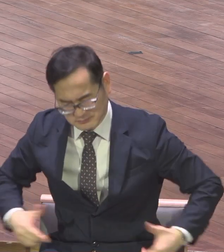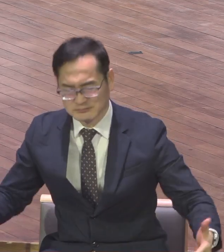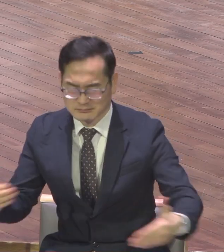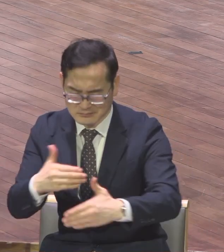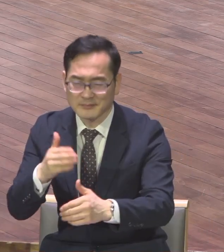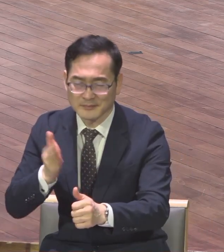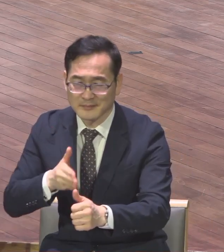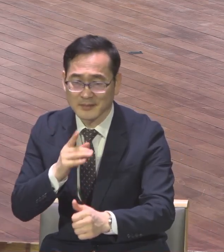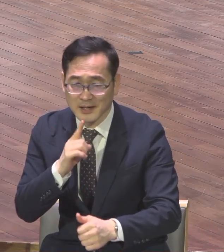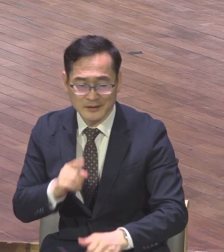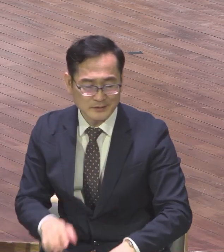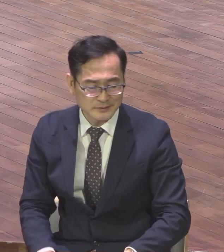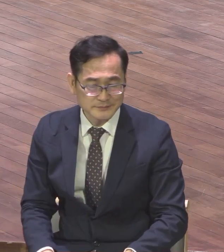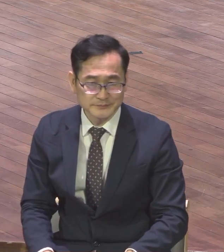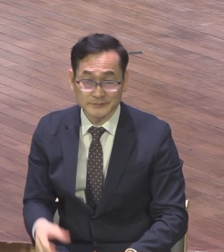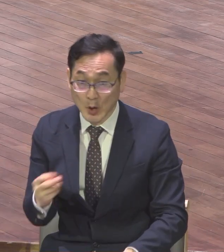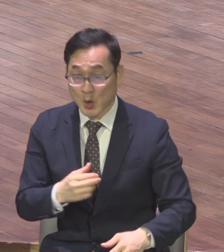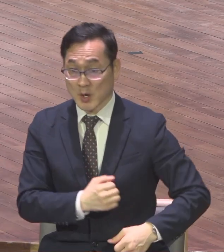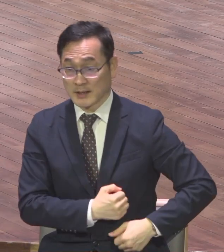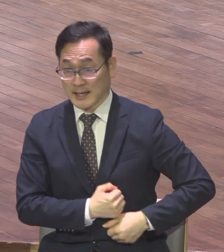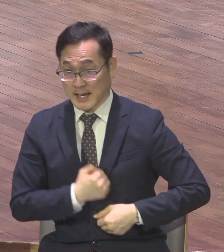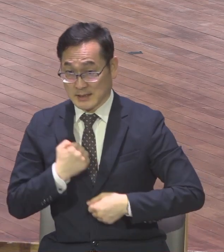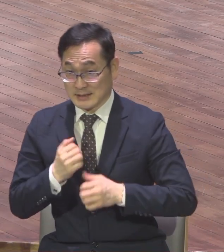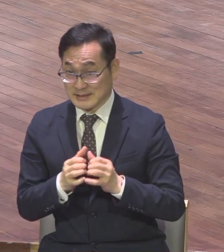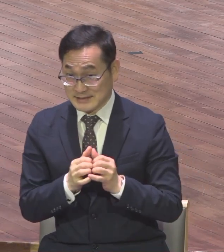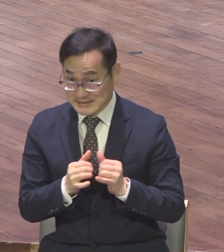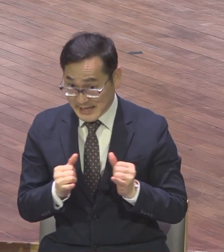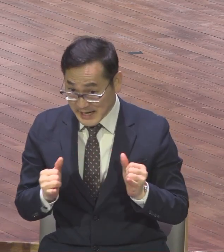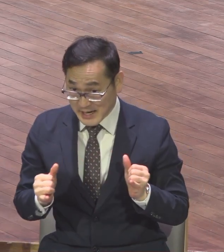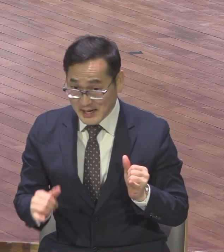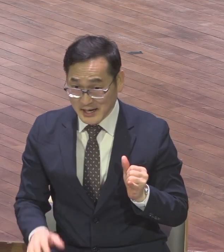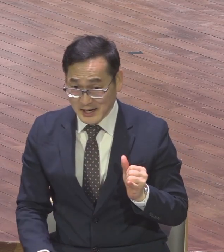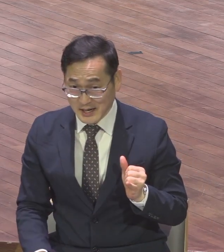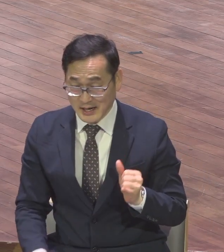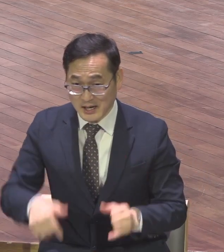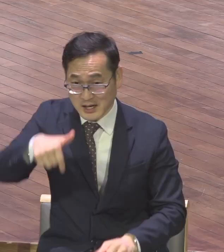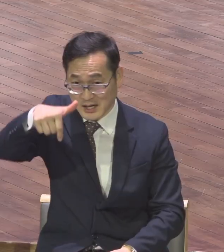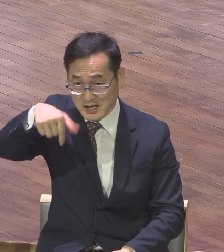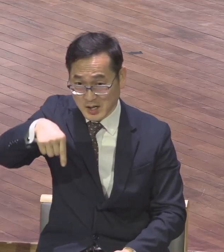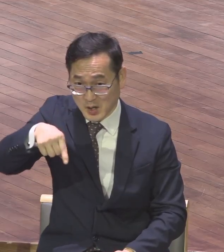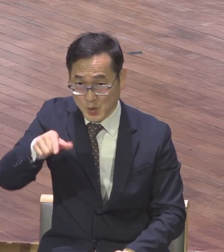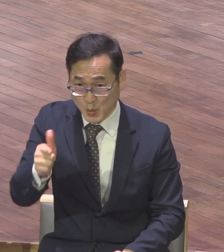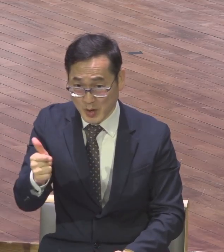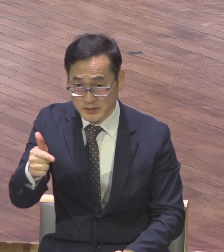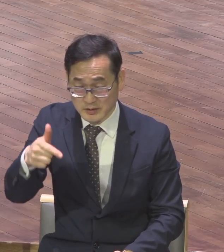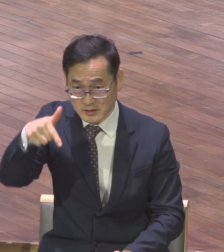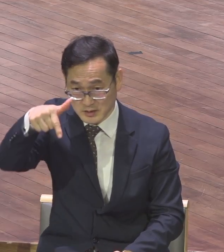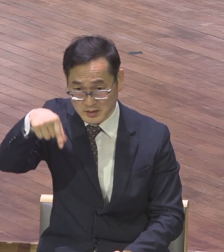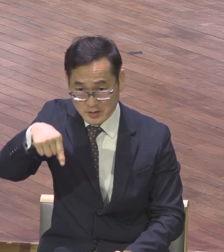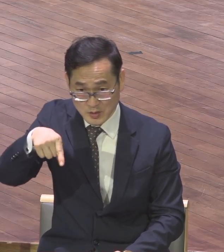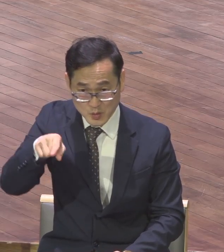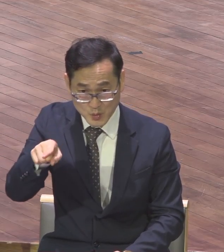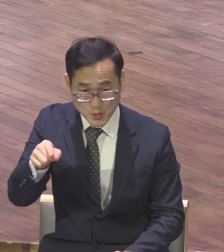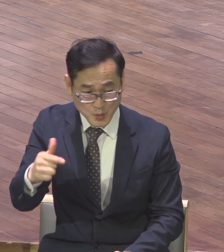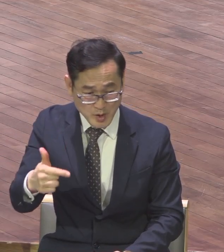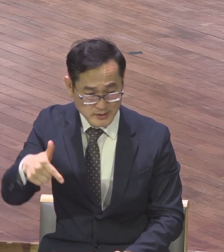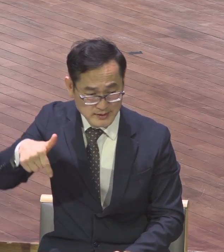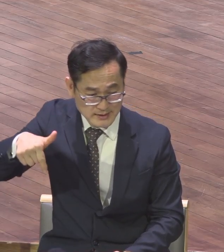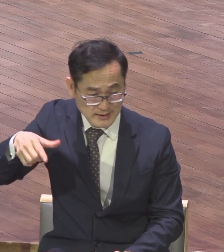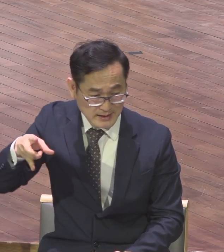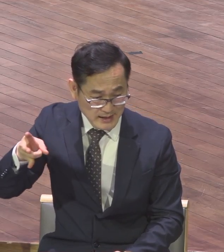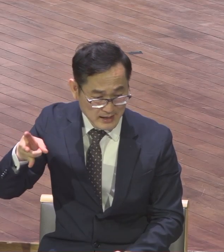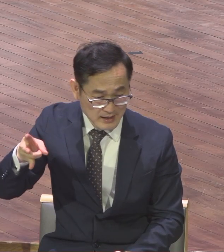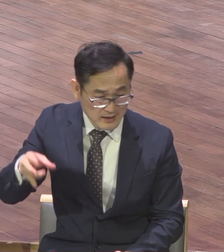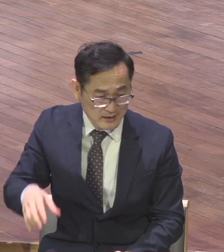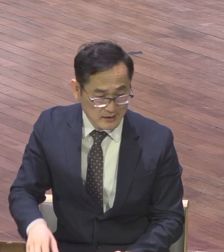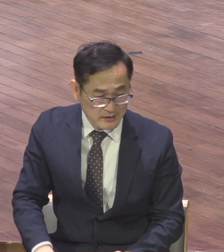뭐예요? 게으른 자들에게는 권계하라고 말씀하고 있어요. 게으른 자. 이전 성경에서는 규모